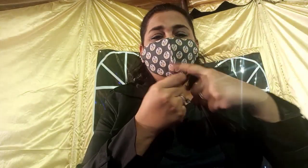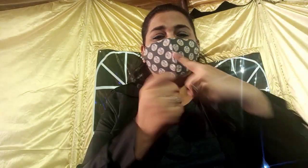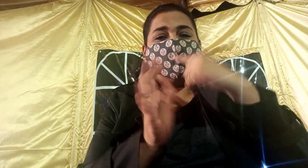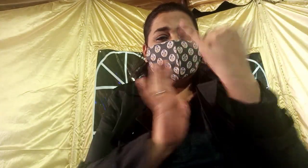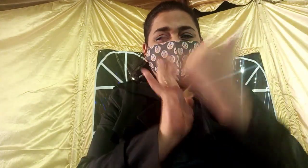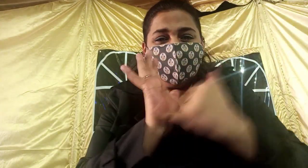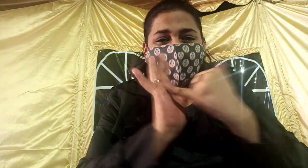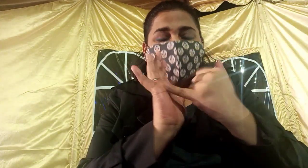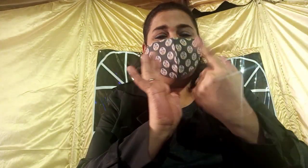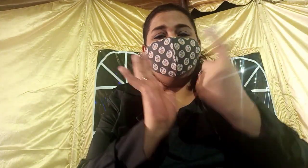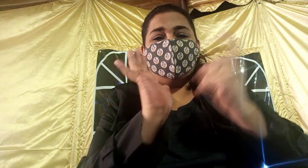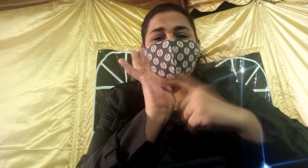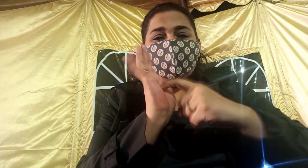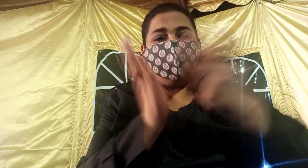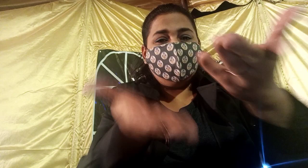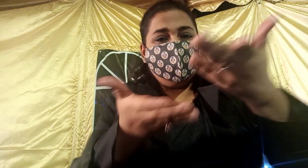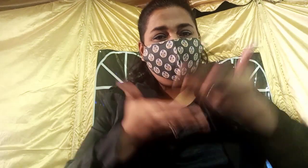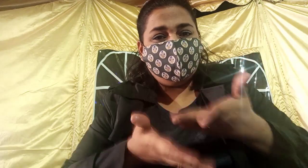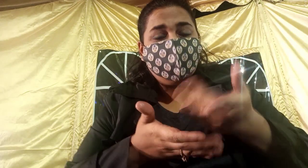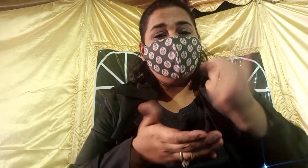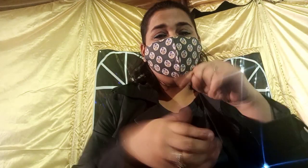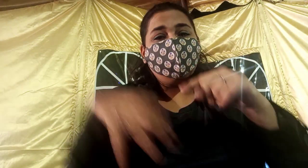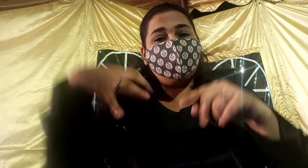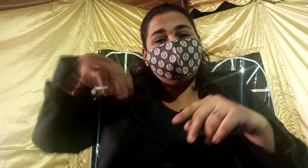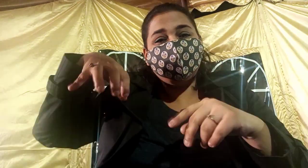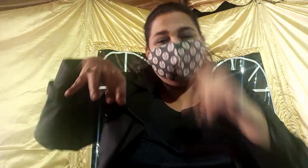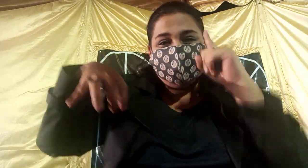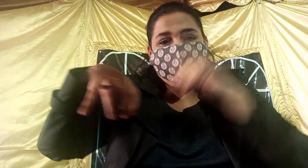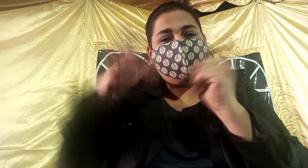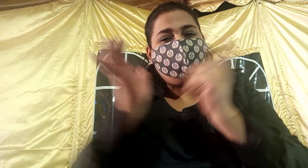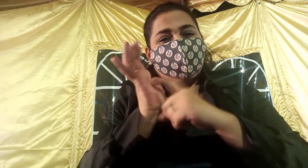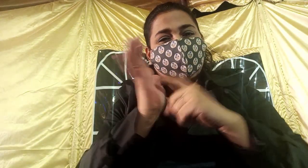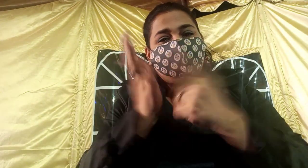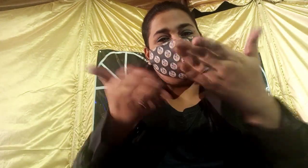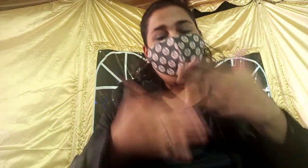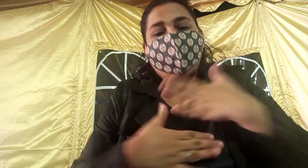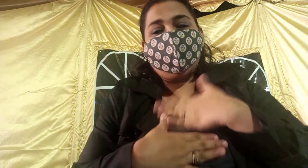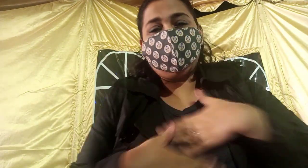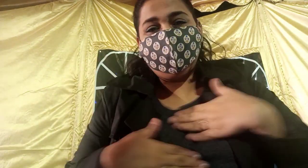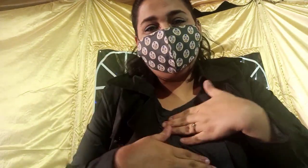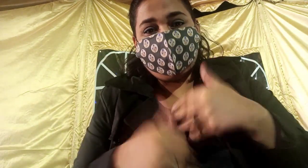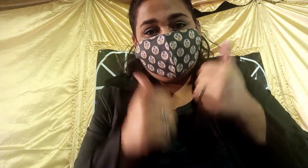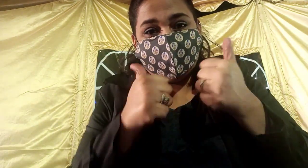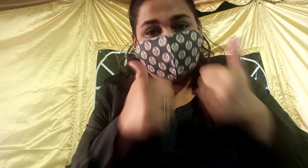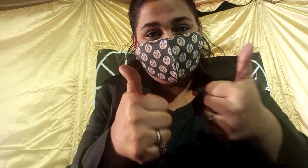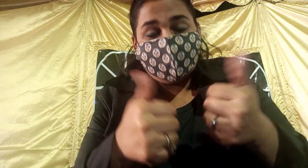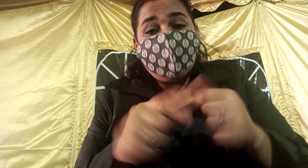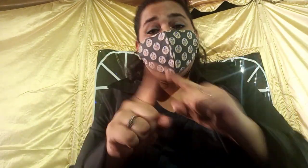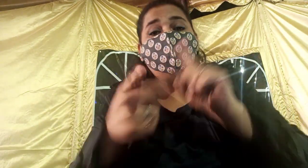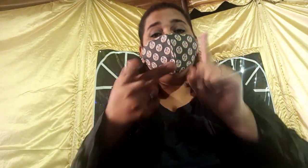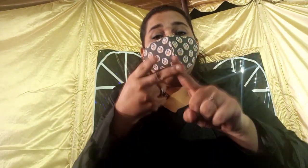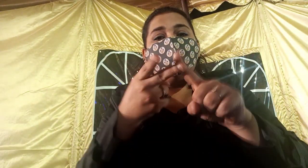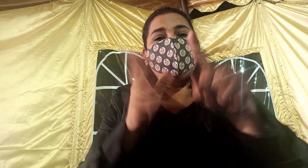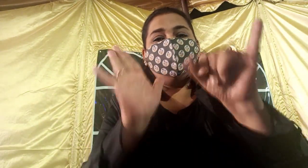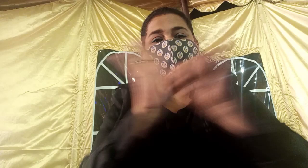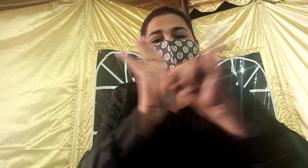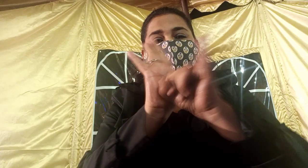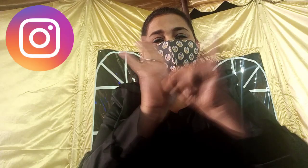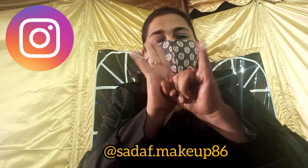ठीक हुआ बे मक्खनी हांडी चाय में 5 मिनट लगेंगे बेटा पास लो अगर हम चाय को गंदा करते हैं